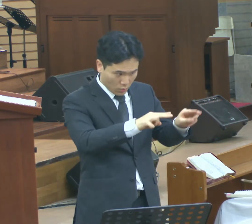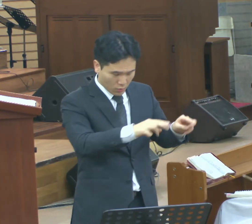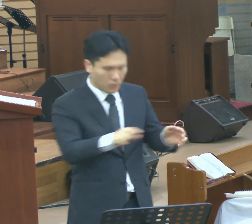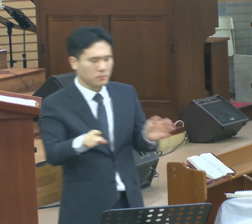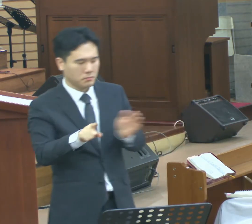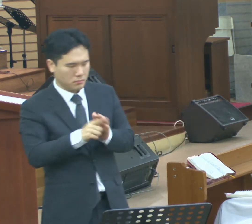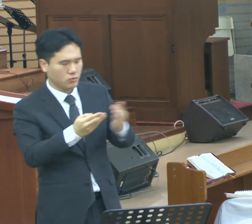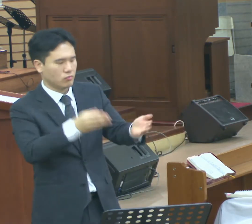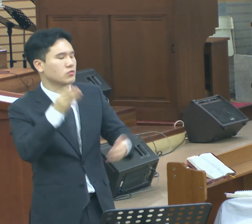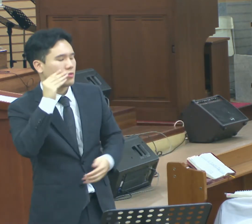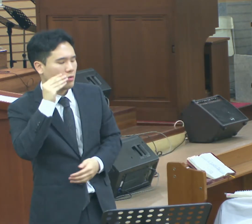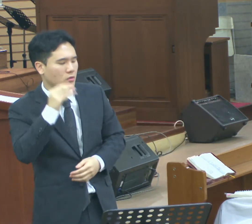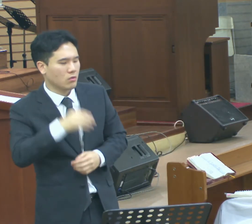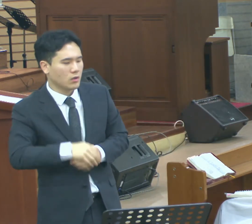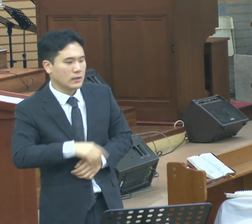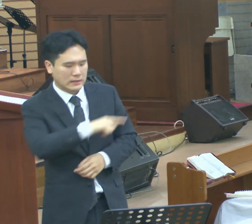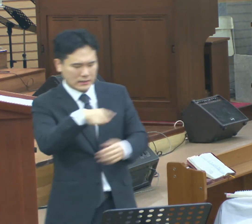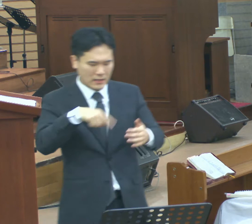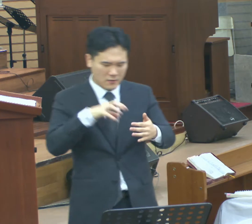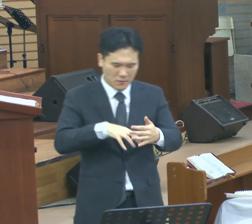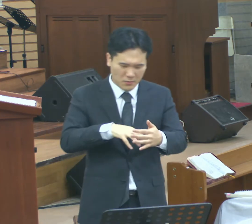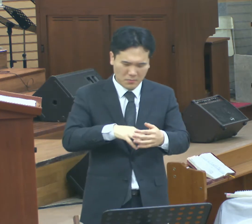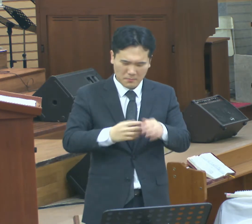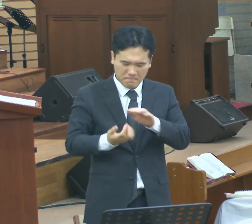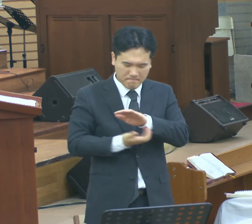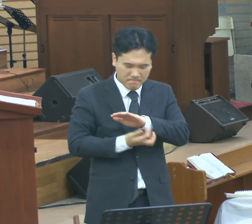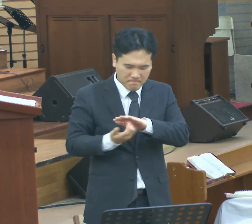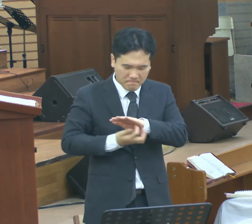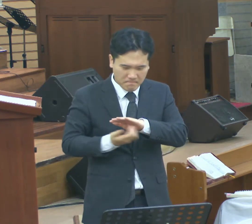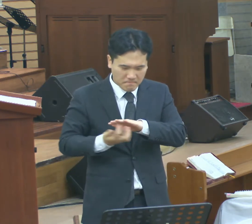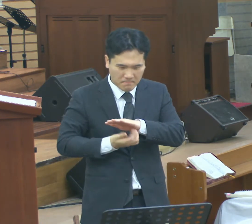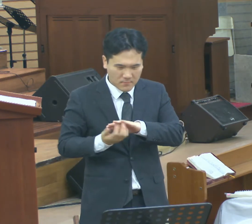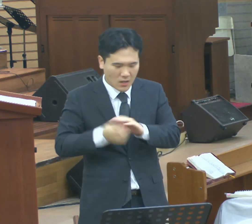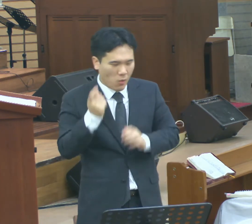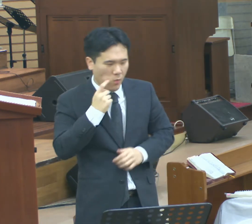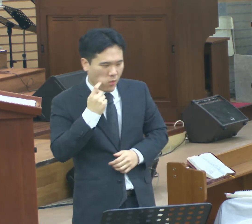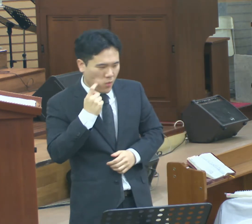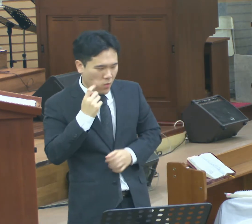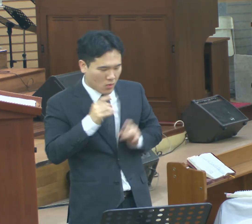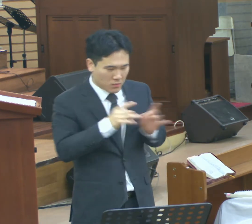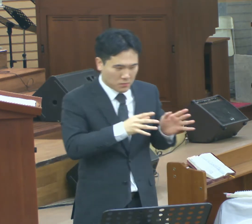그 속에는 계산이 있고요. 때로는 그 속에는 거짓이 있어요.